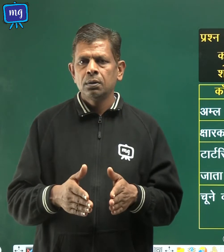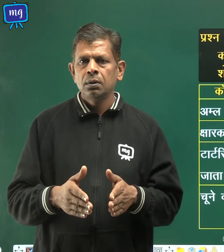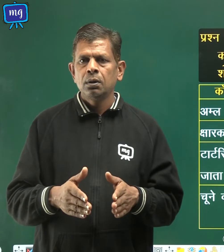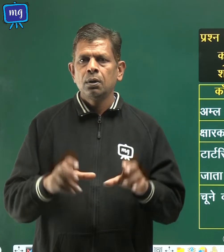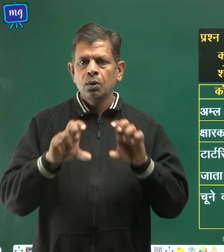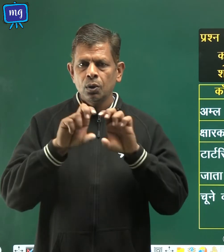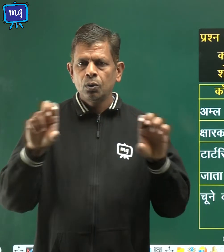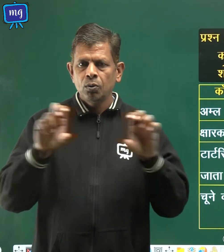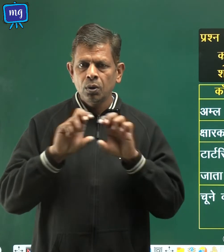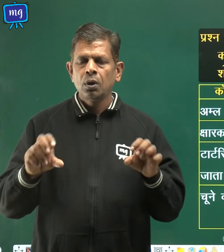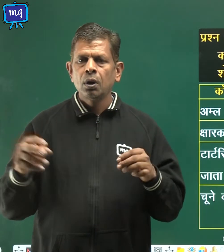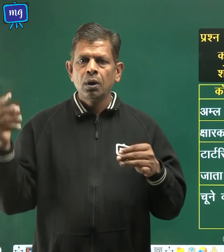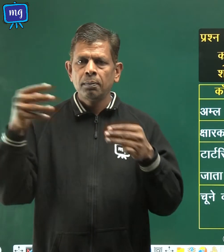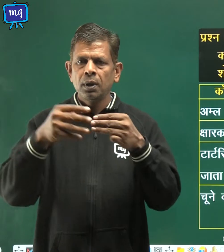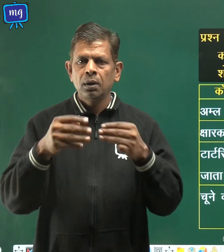कथनों का मिलान